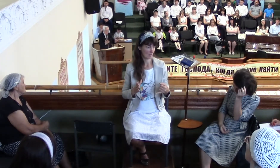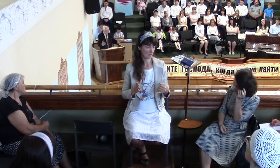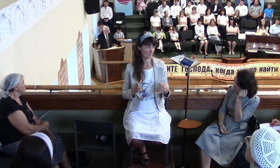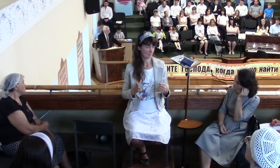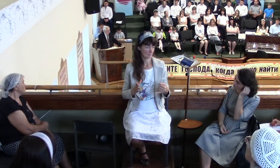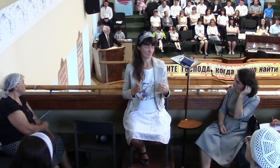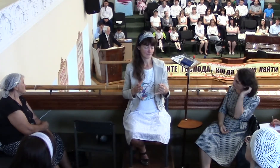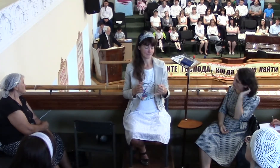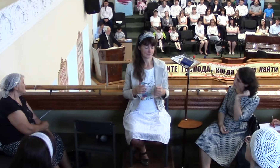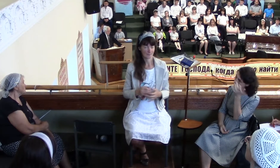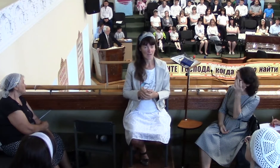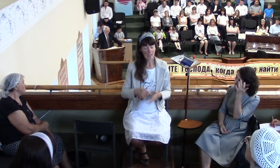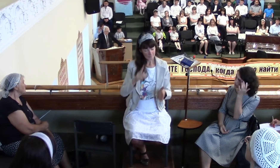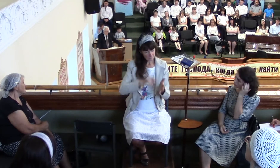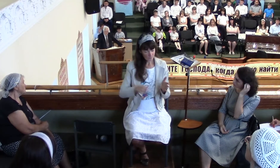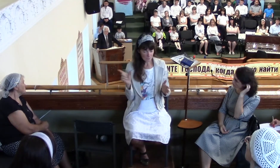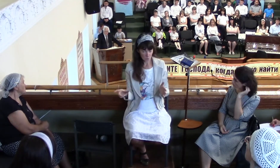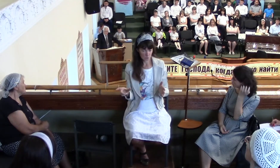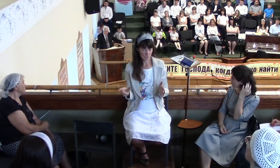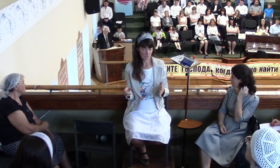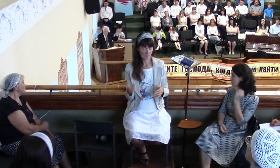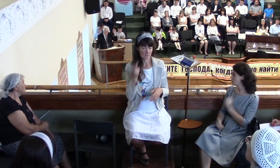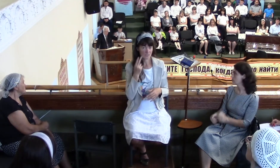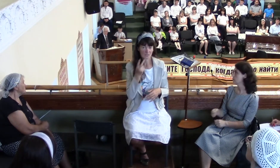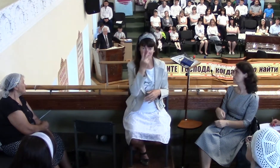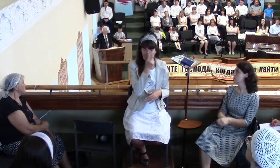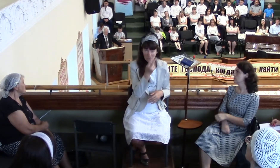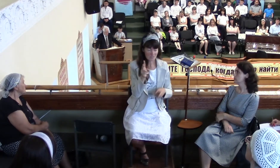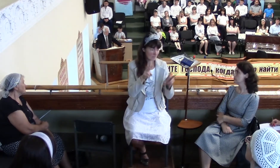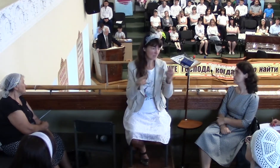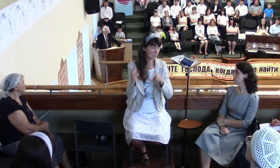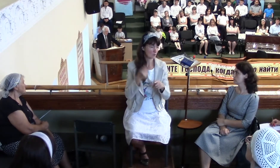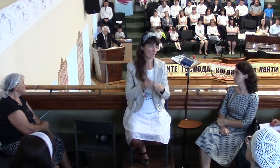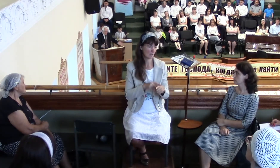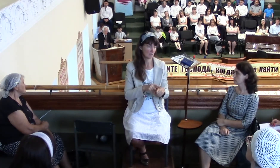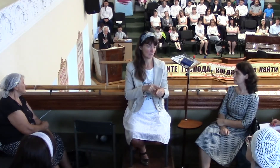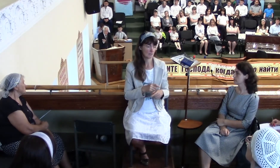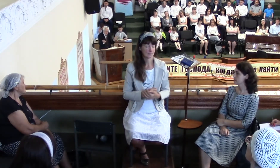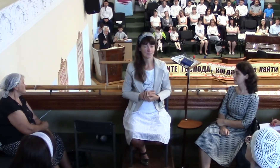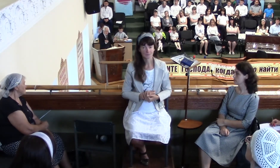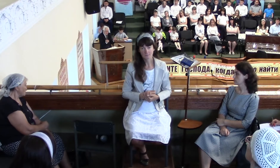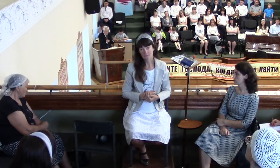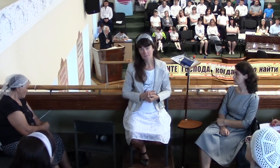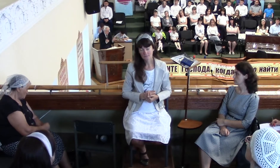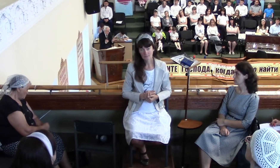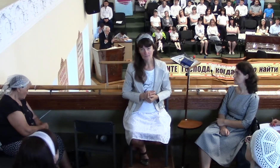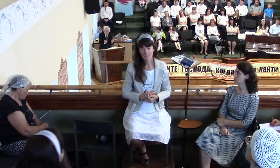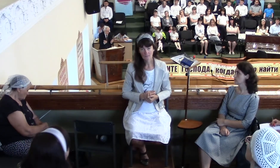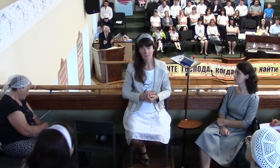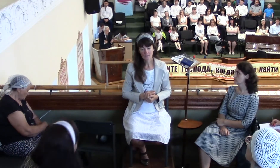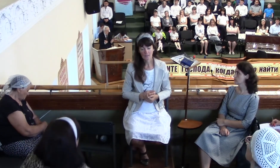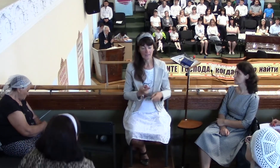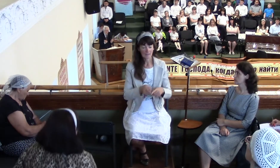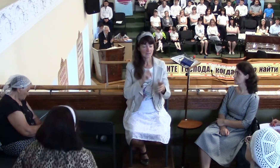ходили постоянно мимо этого, и верующие видели, многие из них бывали там раньше, теперь оттуда вышли, им нужно